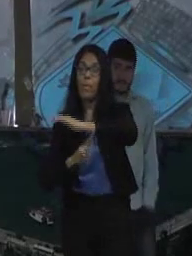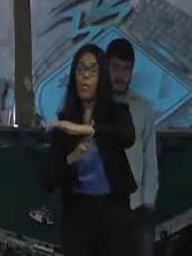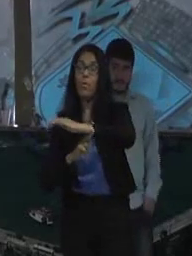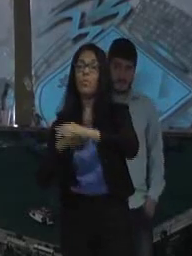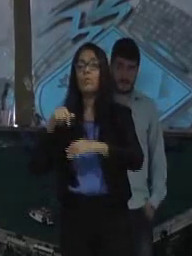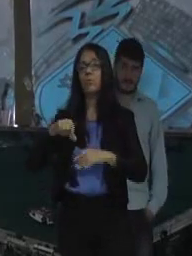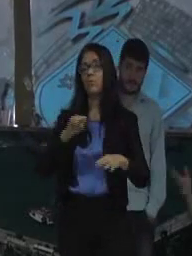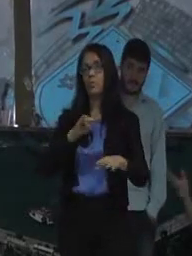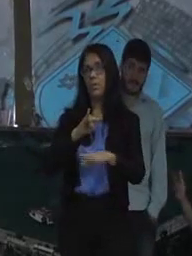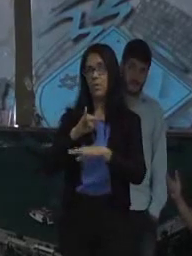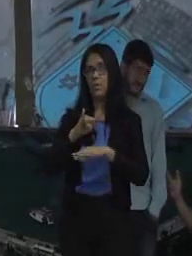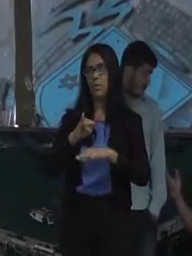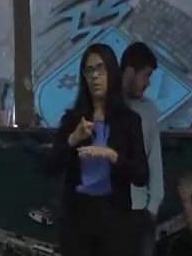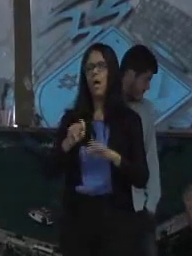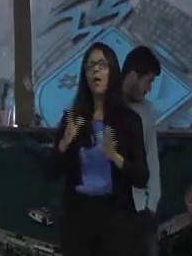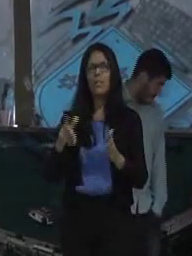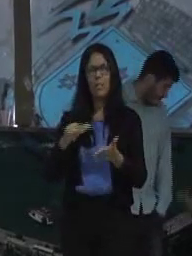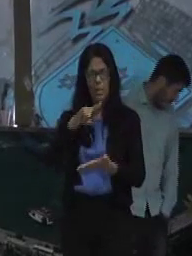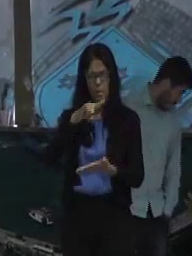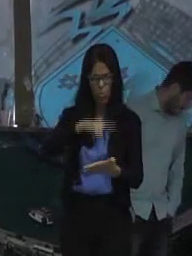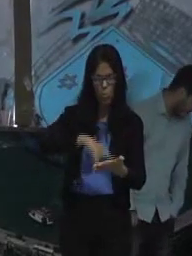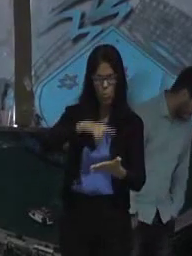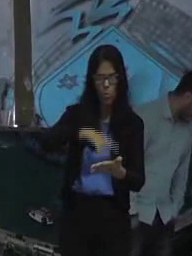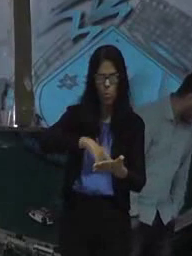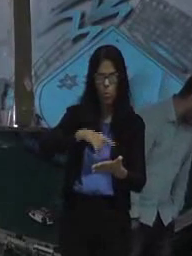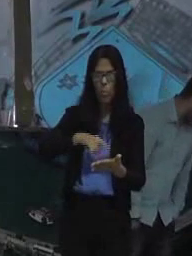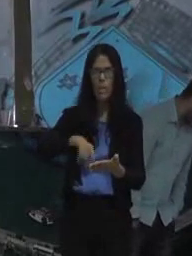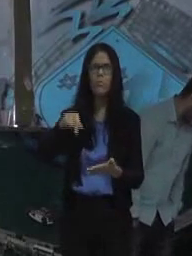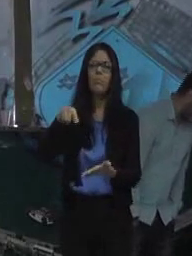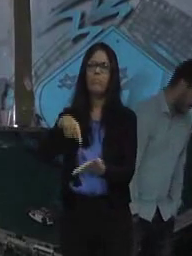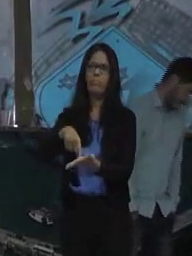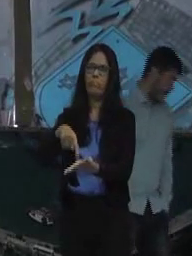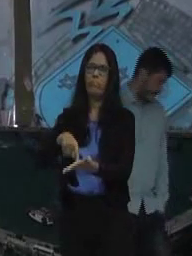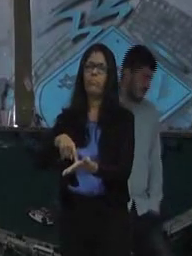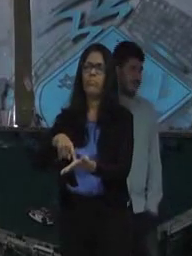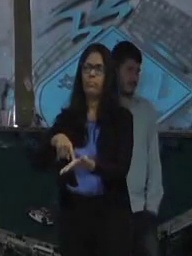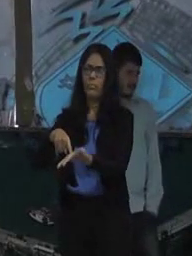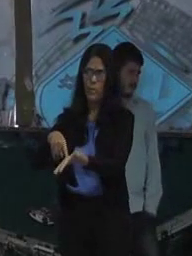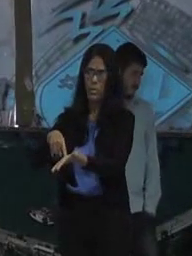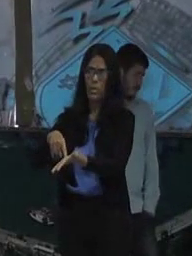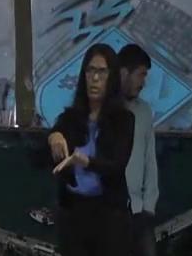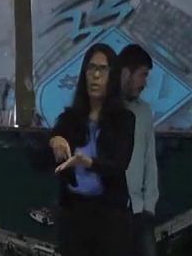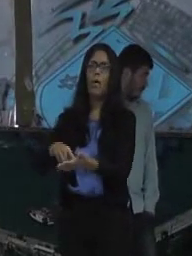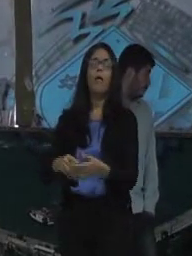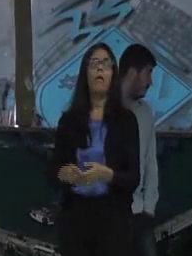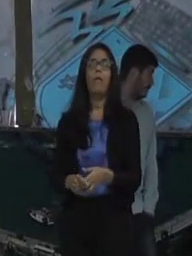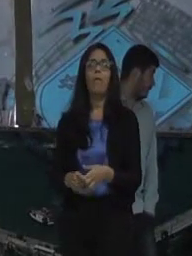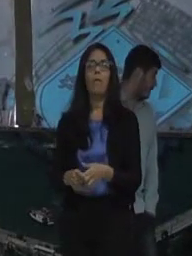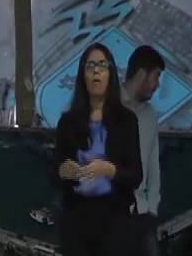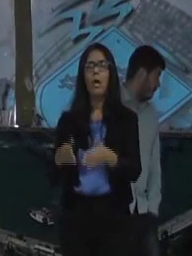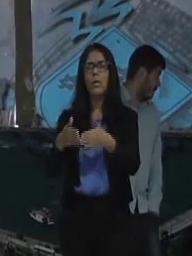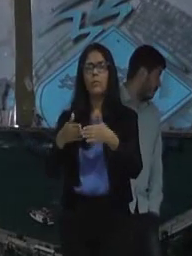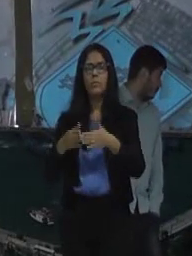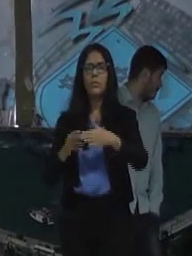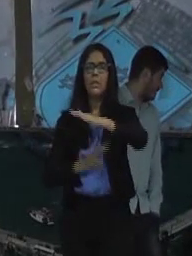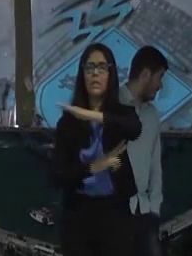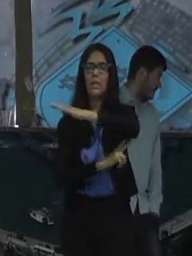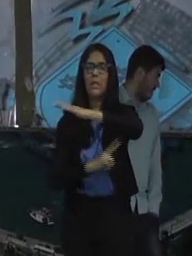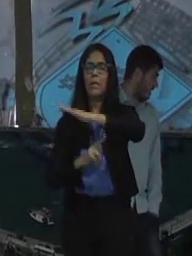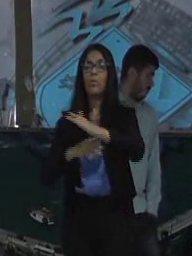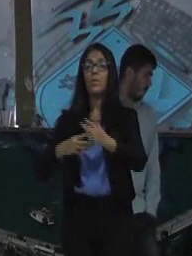enviado pelo governador Rui Costa. Essa terceira ponte, ela ligará o Nelson Costa ao